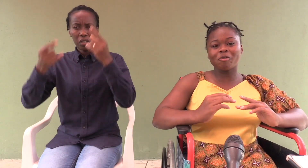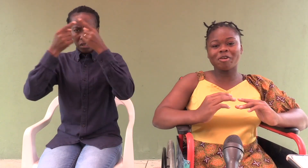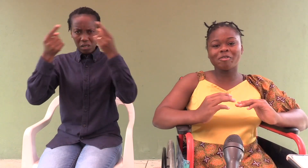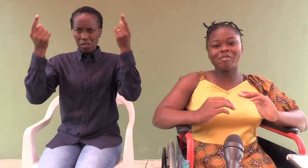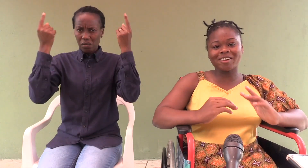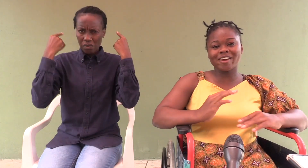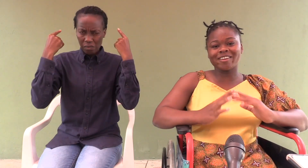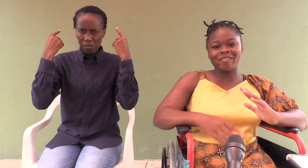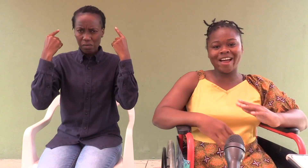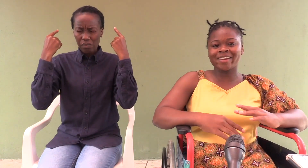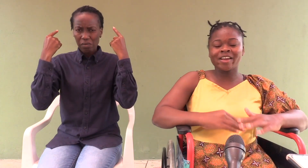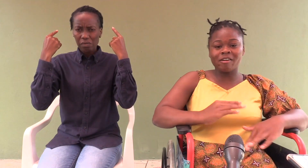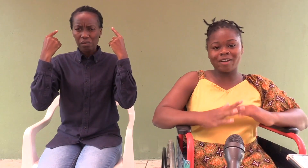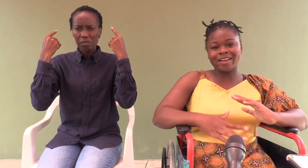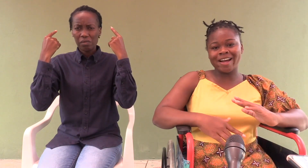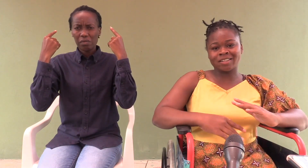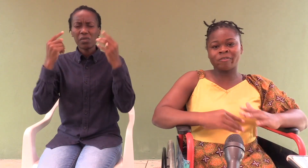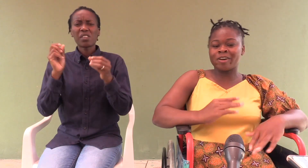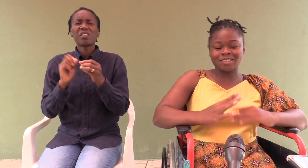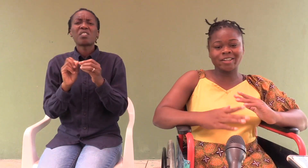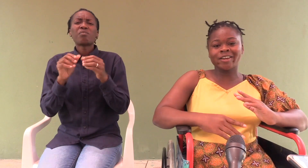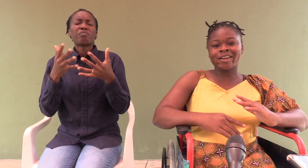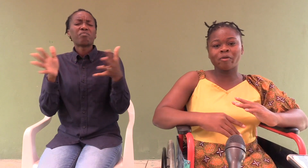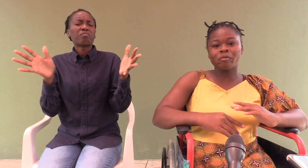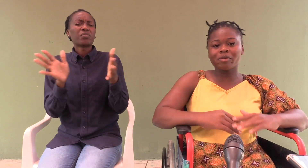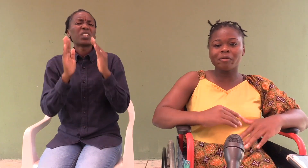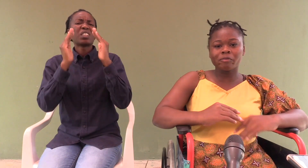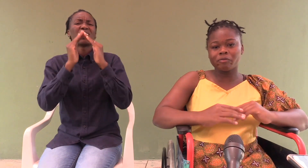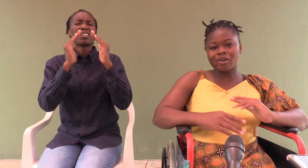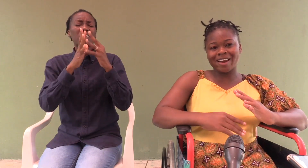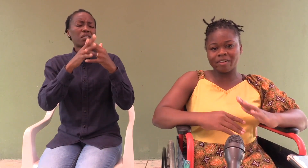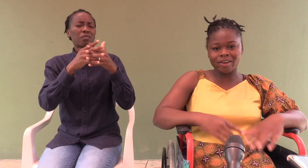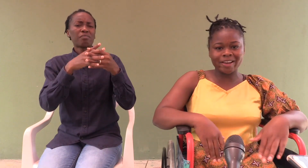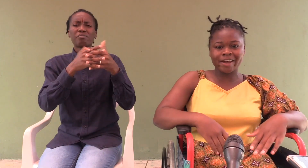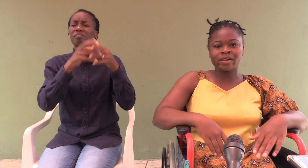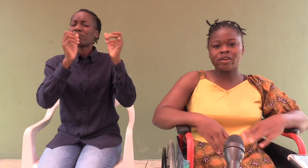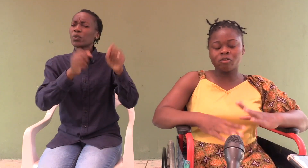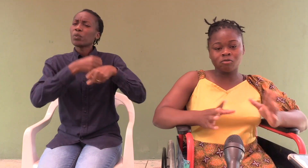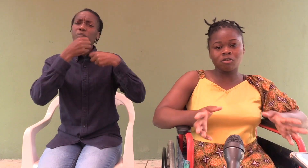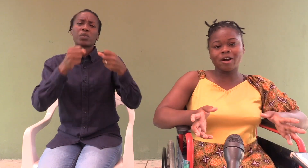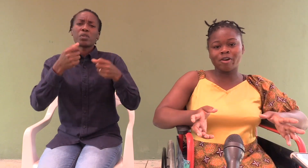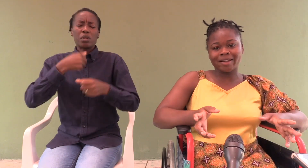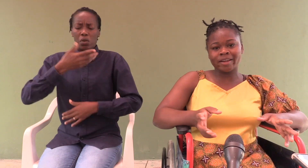Quando eu terminar, não vou ficar em casa. Mas procurar trabalhar num lugar qualquer.